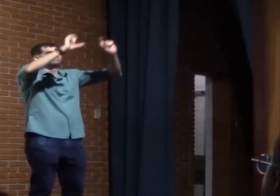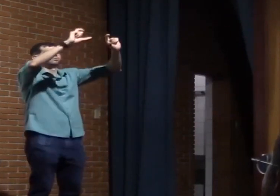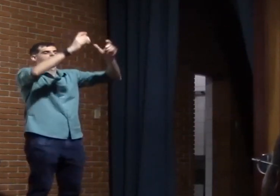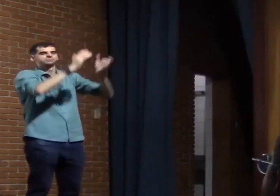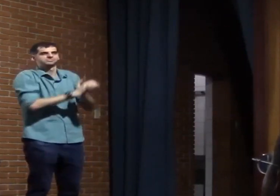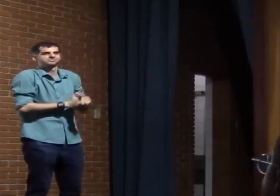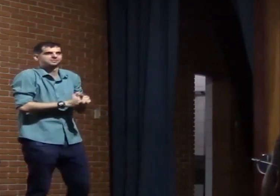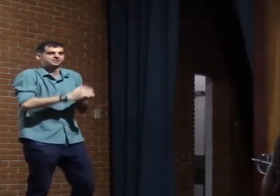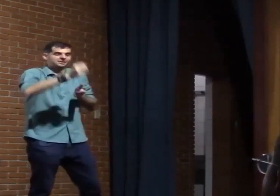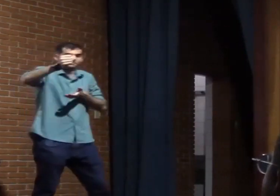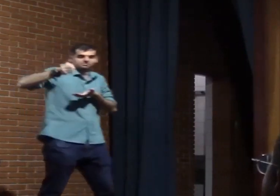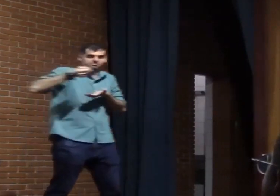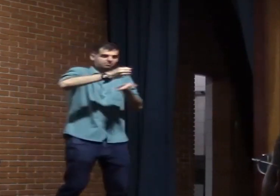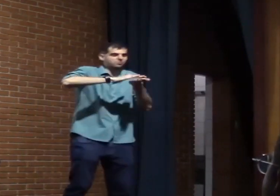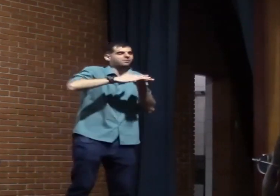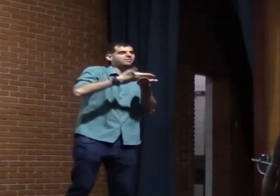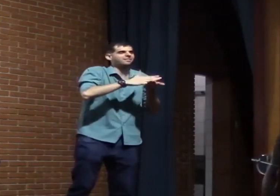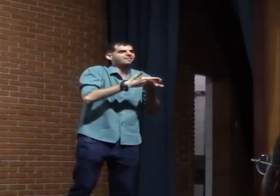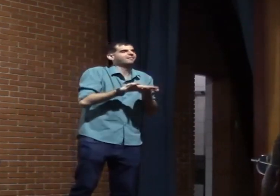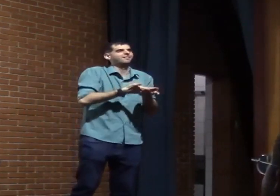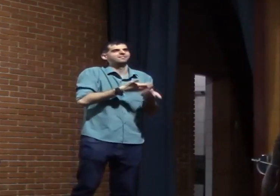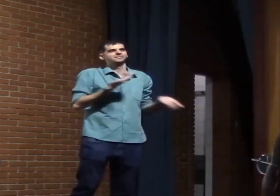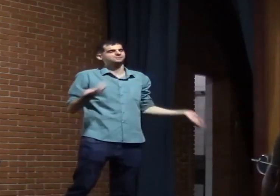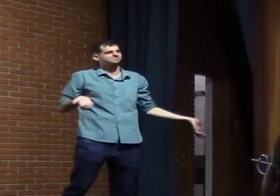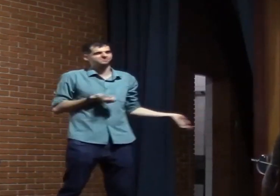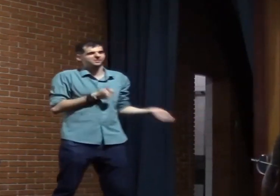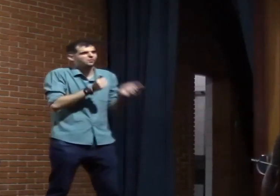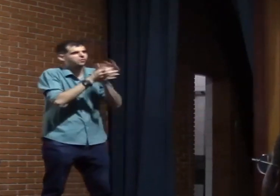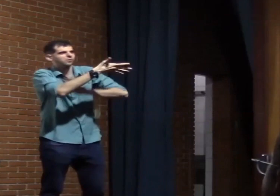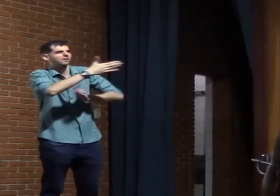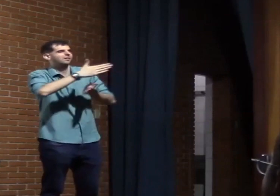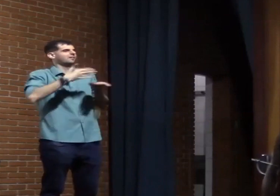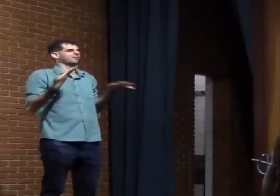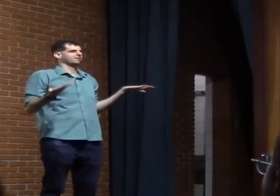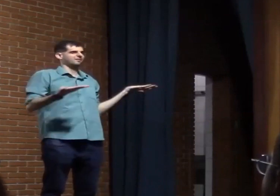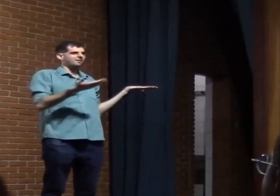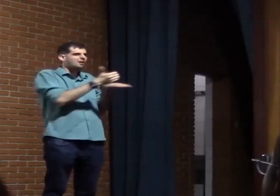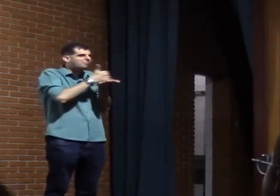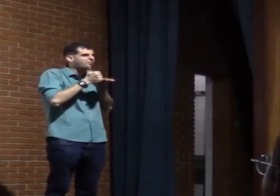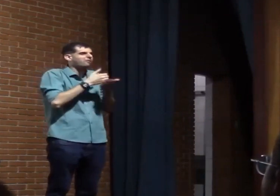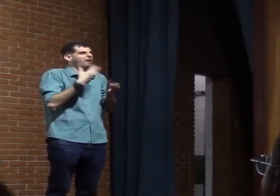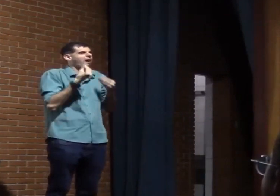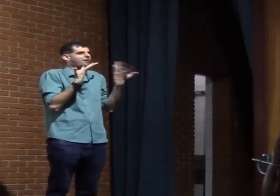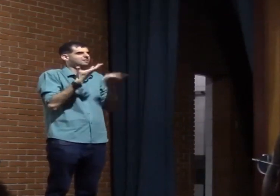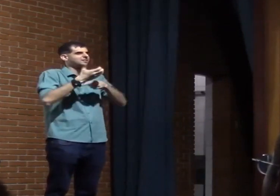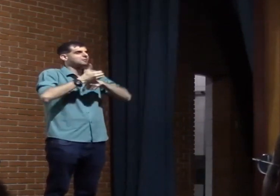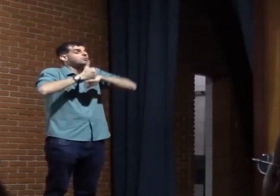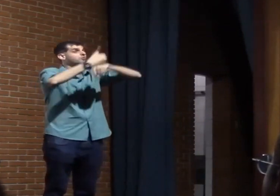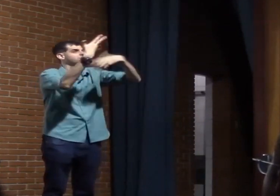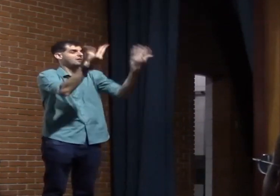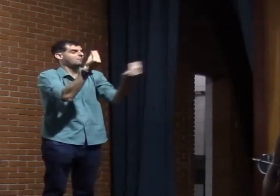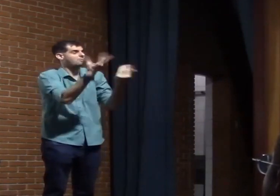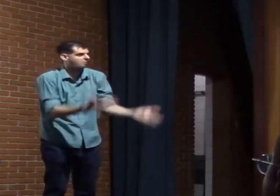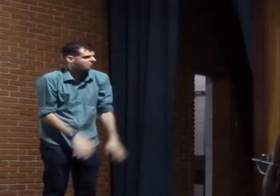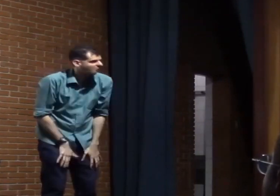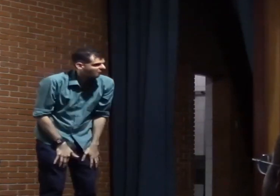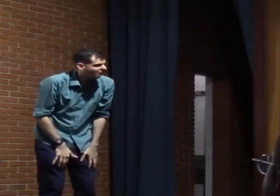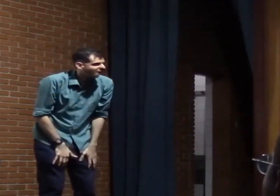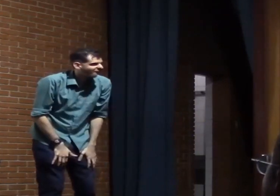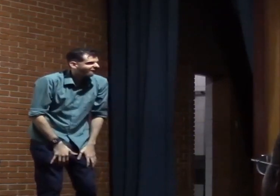me atender. Não tem uma placa, não tem intérprete, não tem acessibilidade. Eu vou na farmácia, como